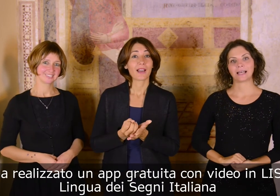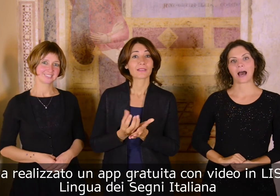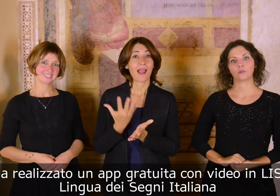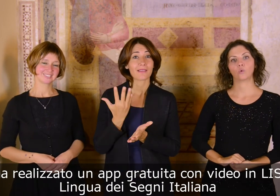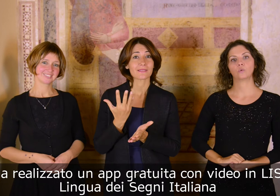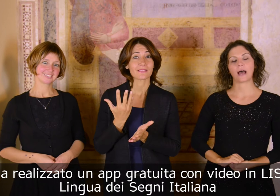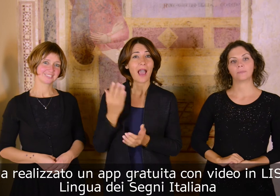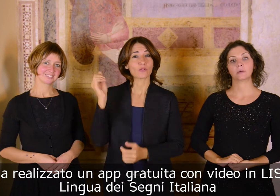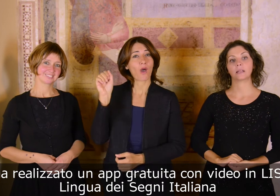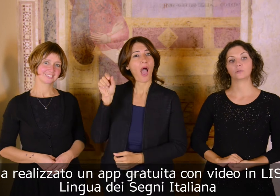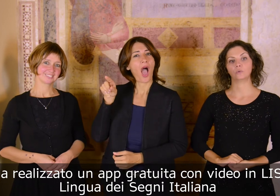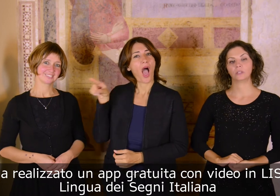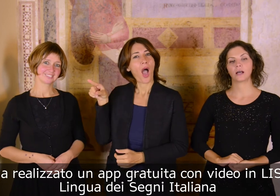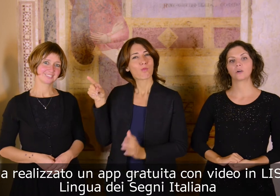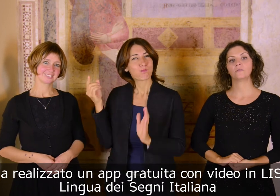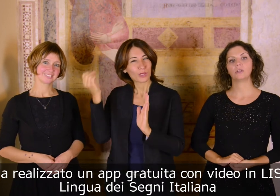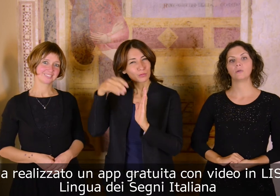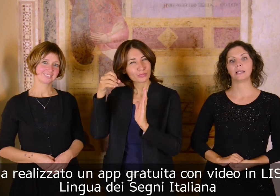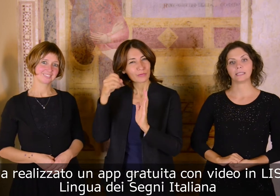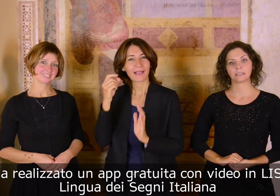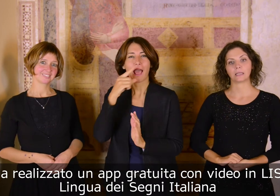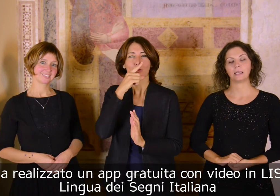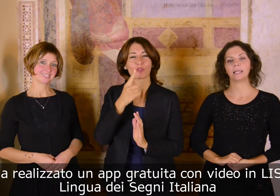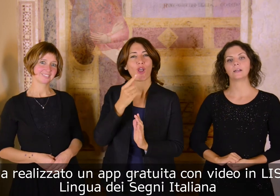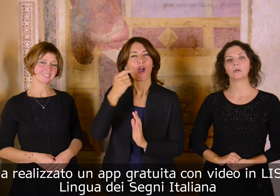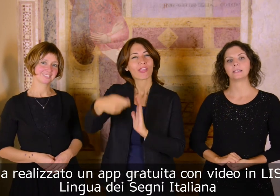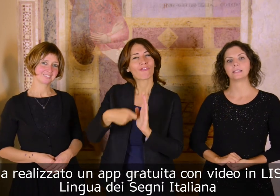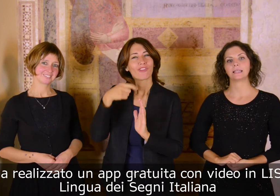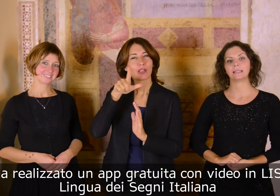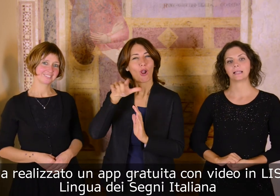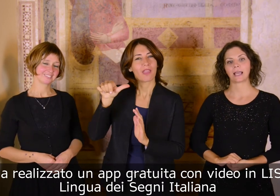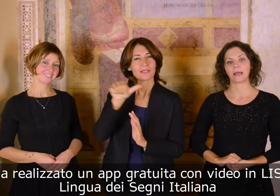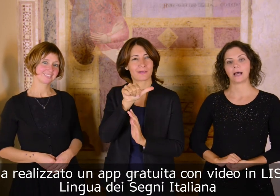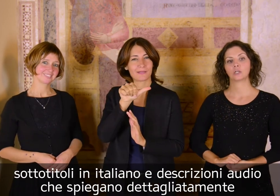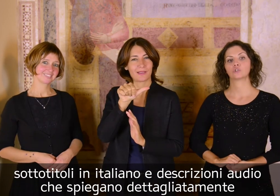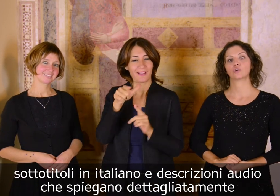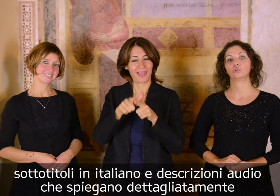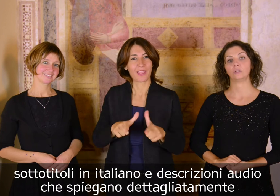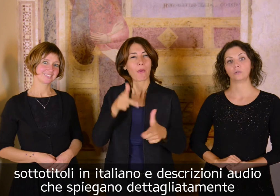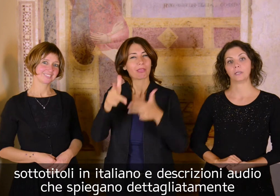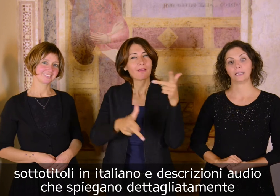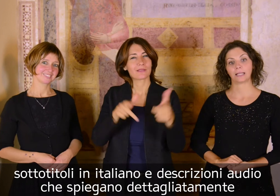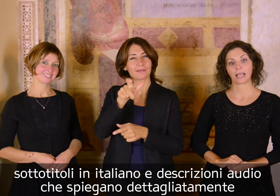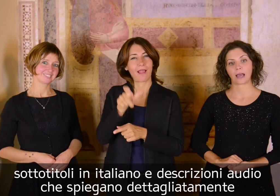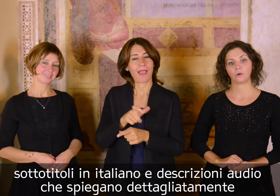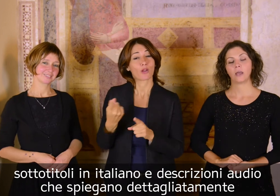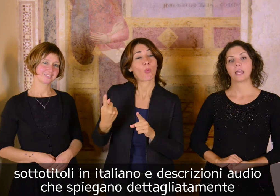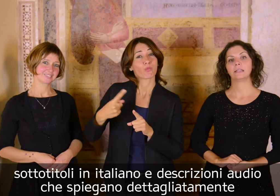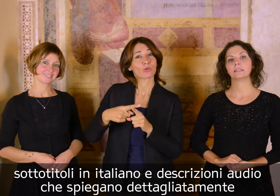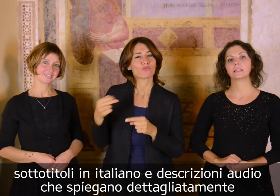realizzato un'app gratuita con video in LIS, lingua dei segni italiana, sottotitoli in italiano e